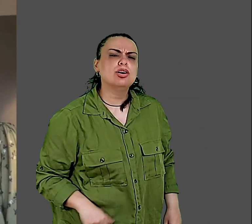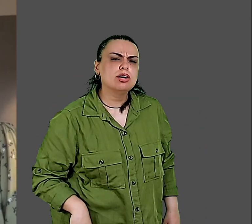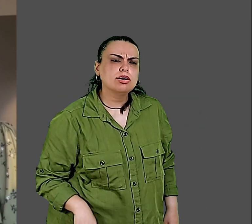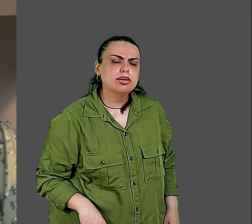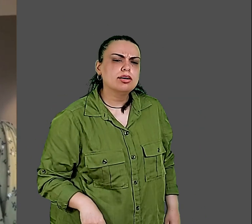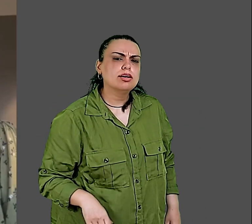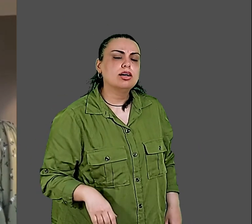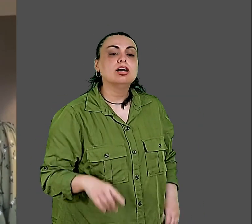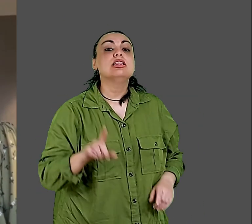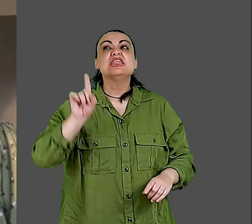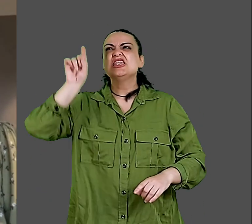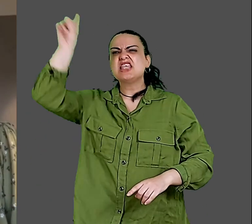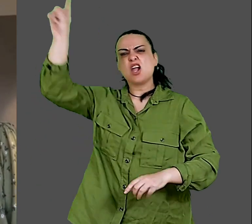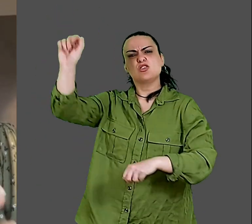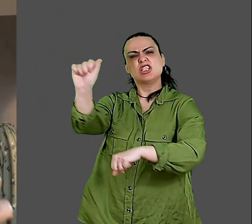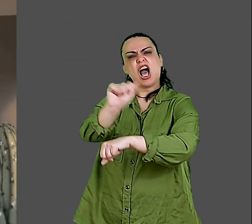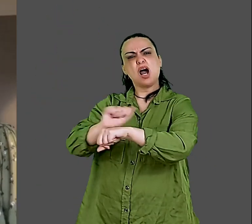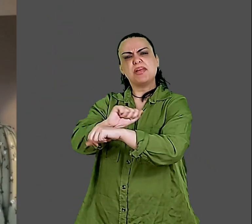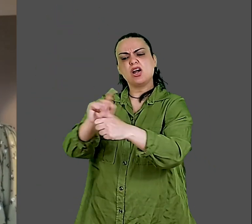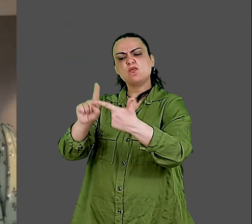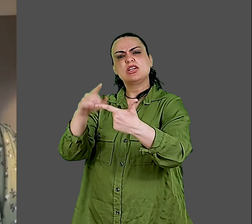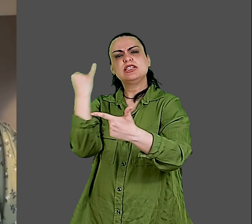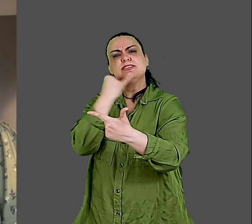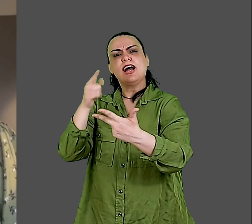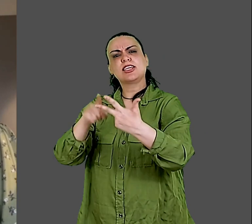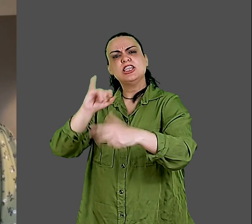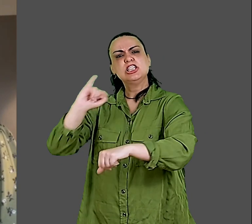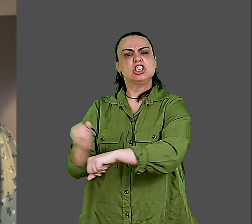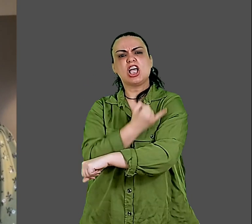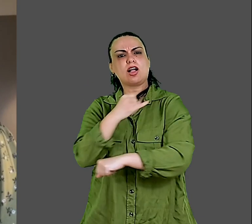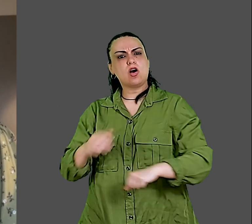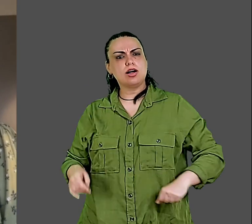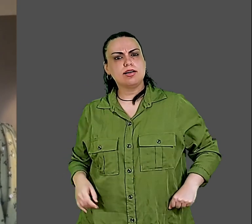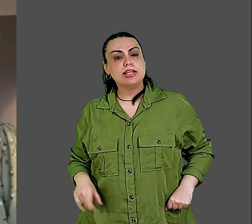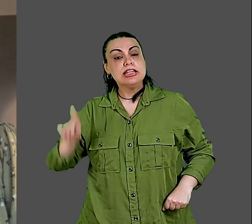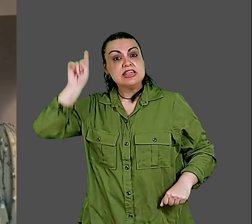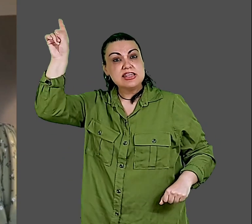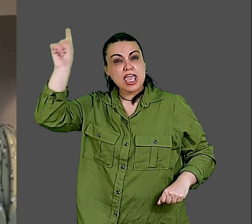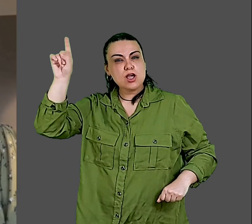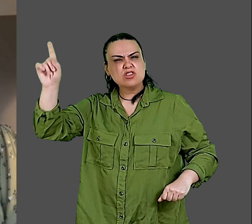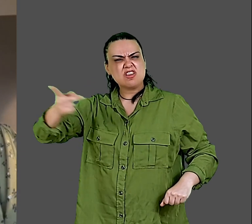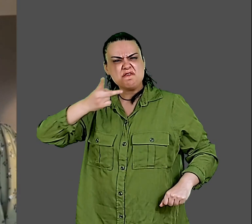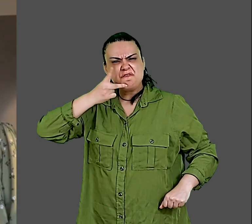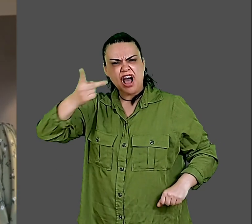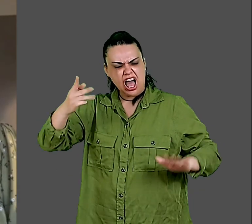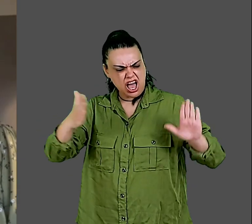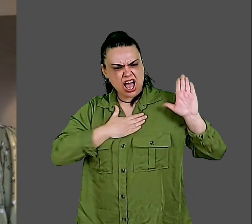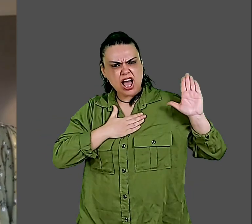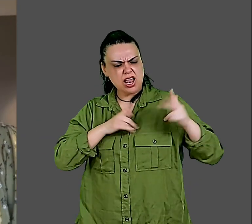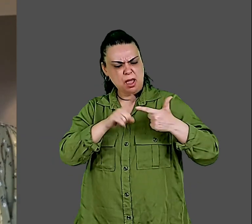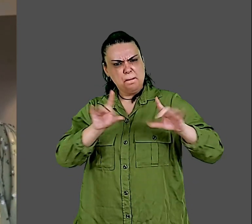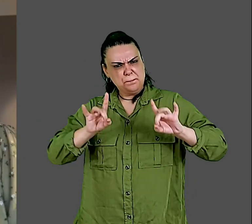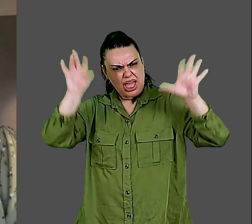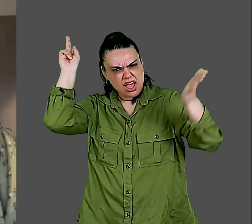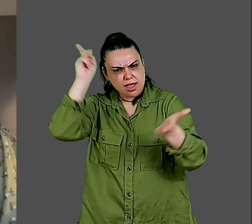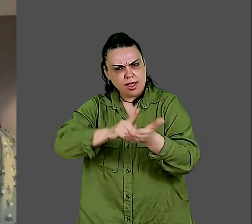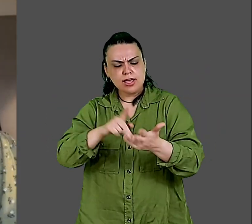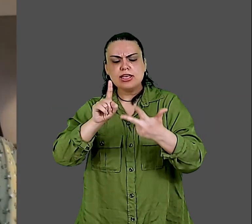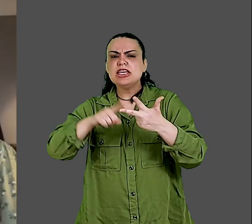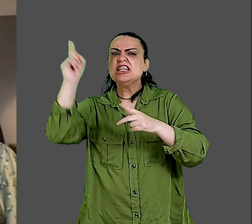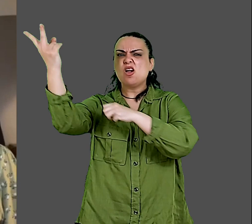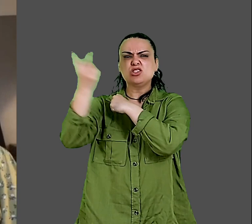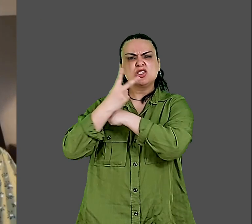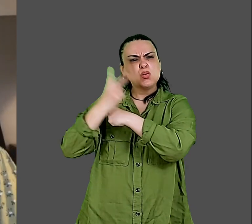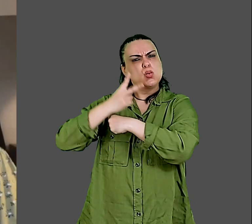vai dizer, o Deus de Abraão, de Isaac e de Jacó. E nas entrelinhas, sabe o que você está dizendo? O Deus que fala, o Deus que cumpre e o Deus que dá